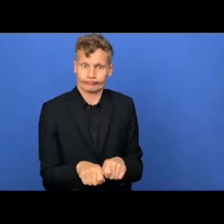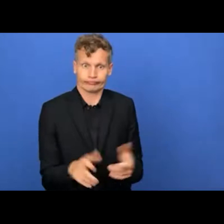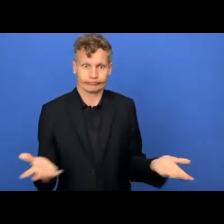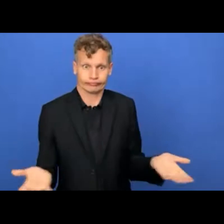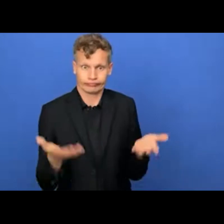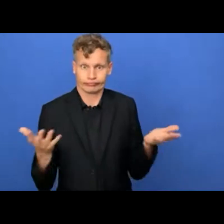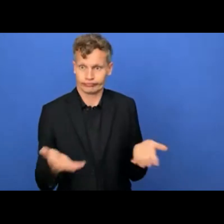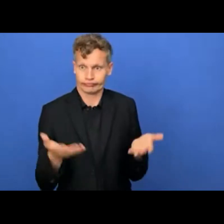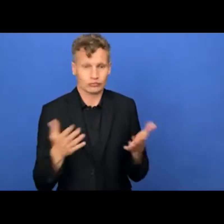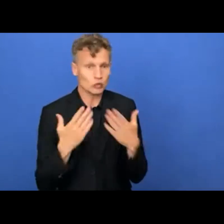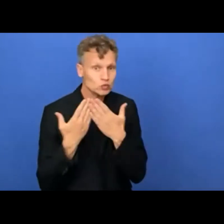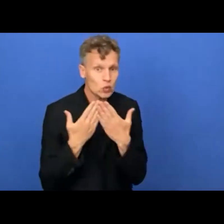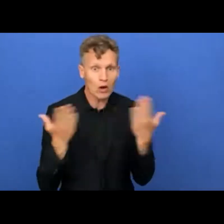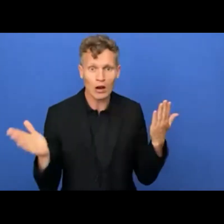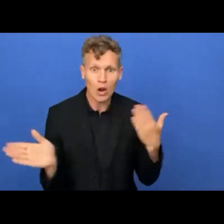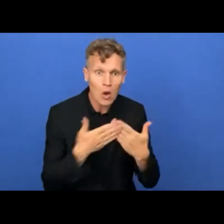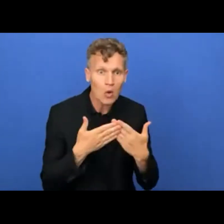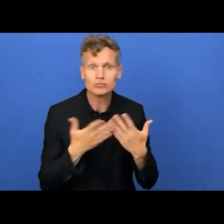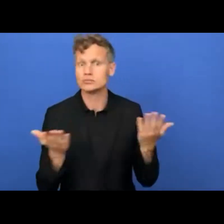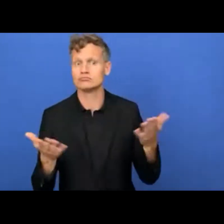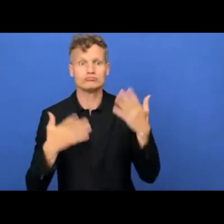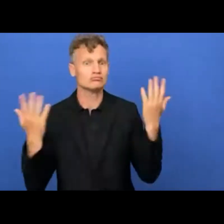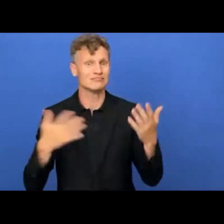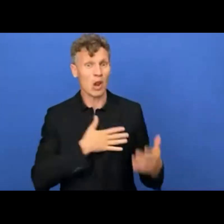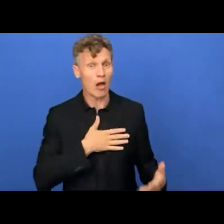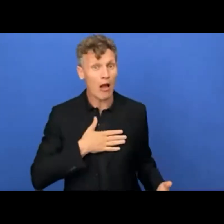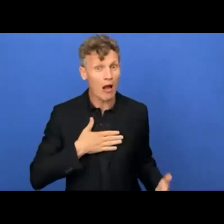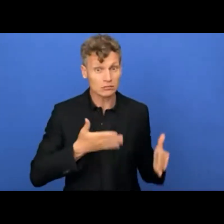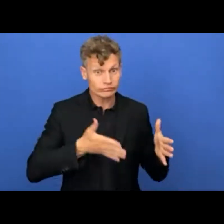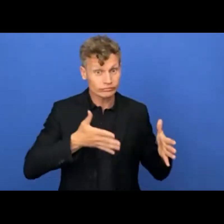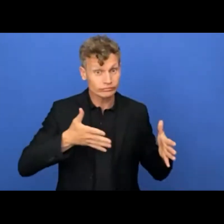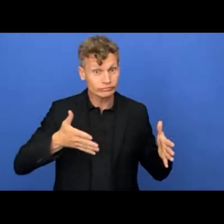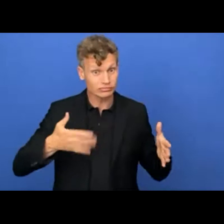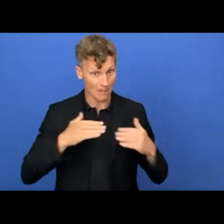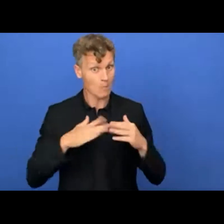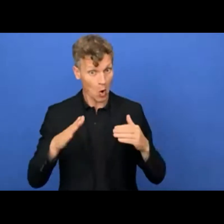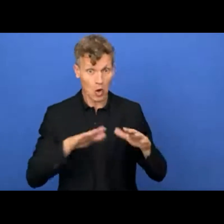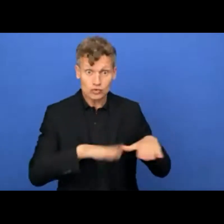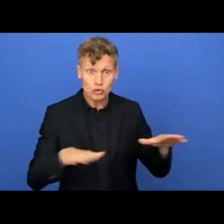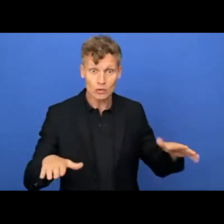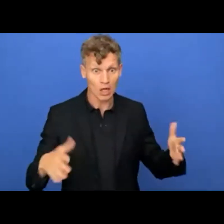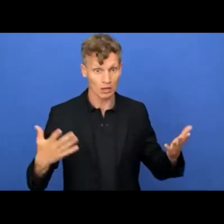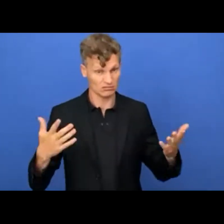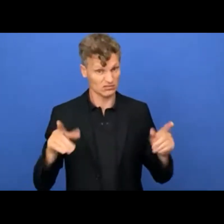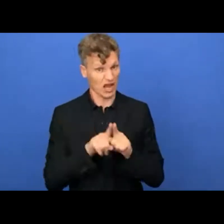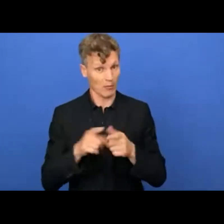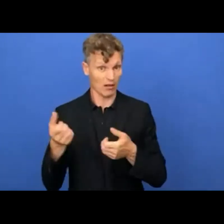écoles. Et plus cela va durer, plus ces conséquences seront fortes sur leur développement. La communauté